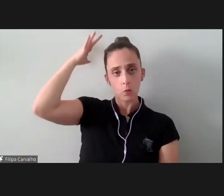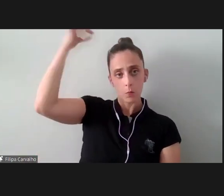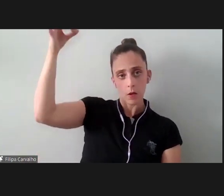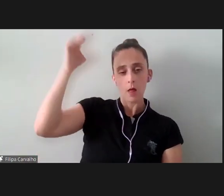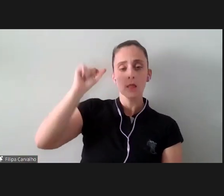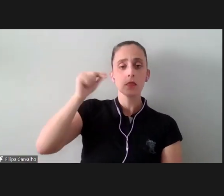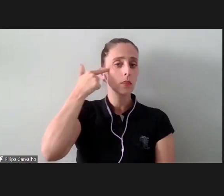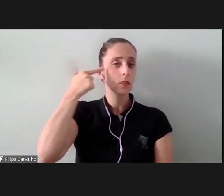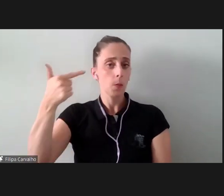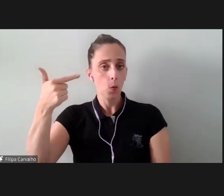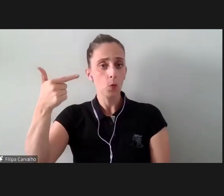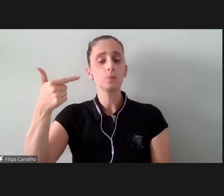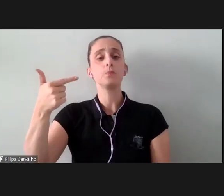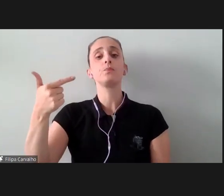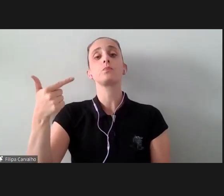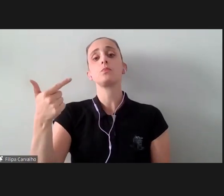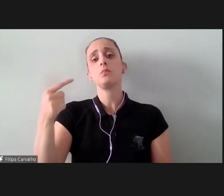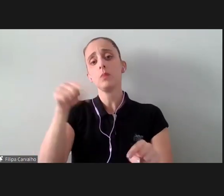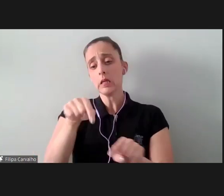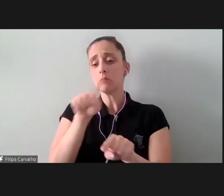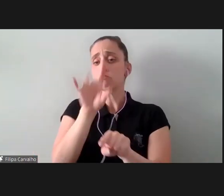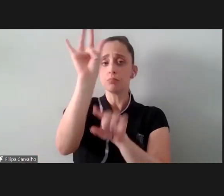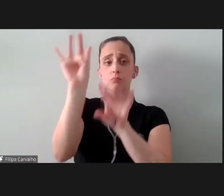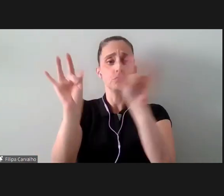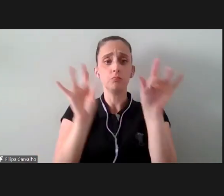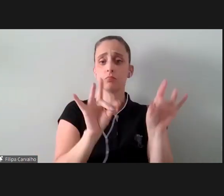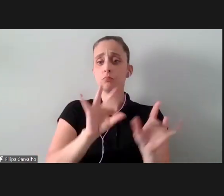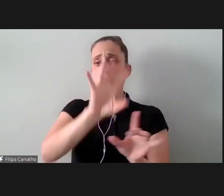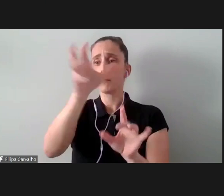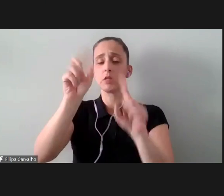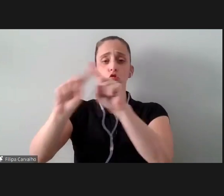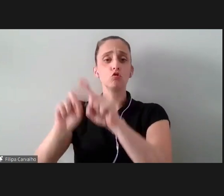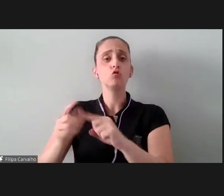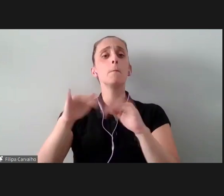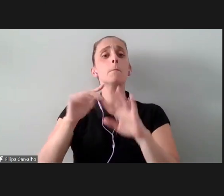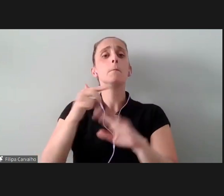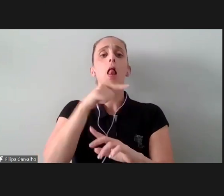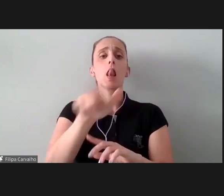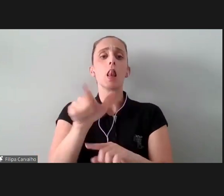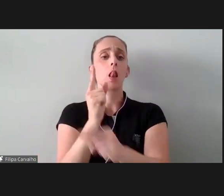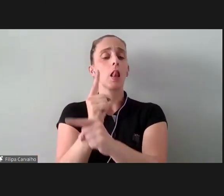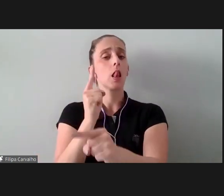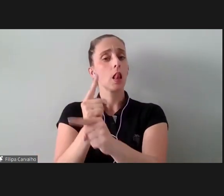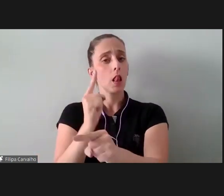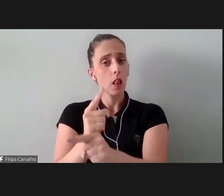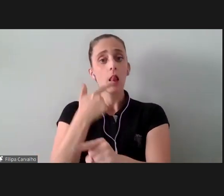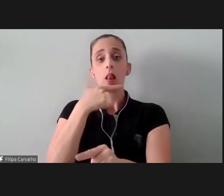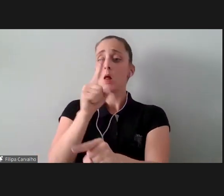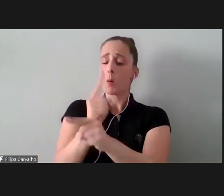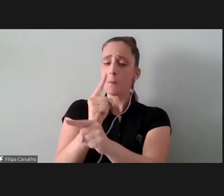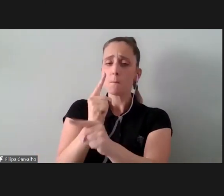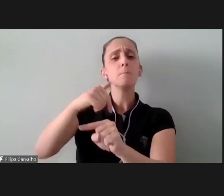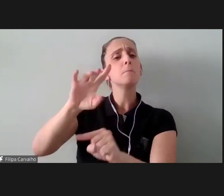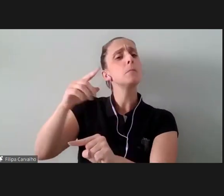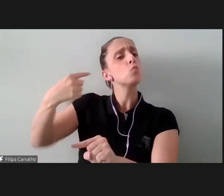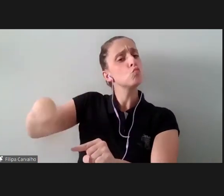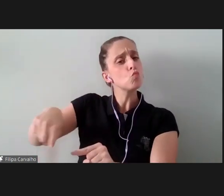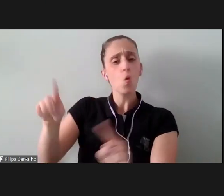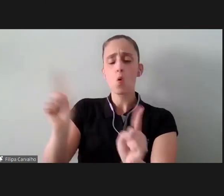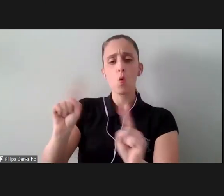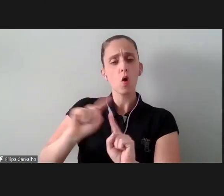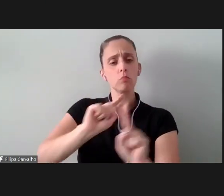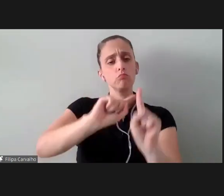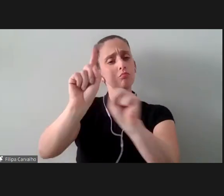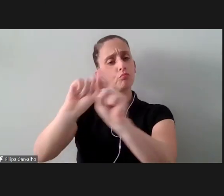Timor-Leste, e dizia que nestas geografias e países partilhamos uma mesma língua, mas partilhamos também mais coisas, nomeadamente um